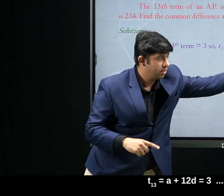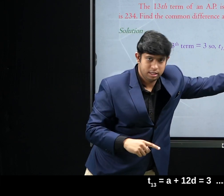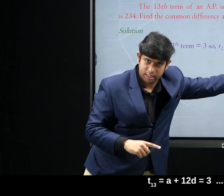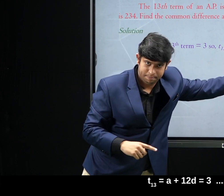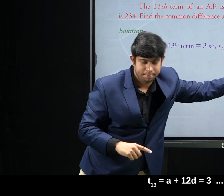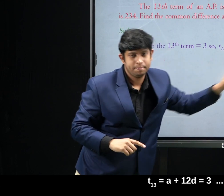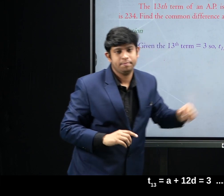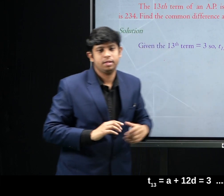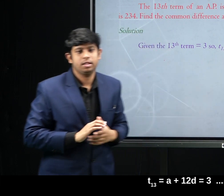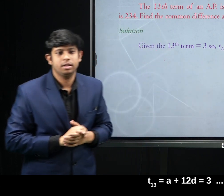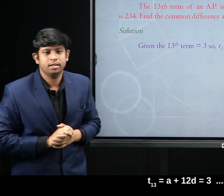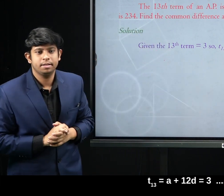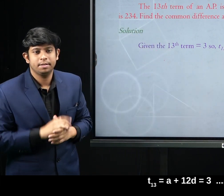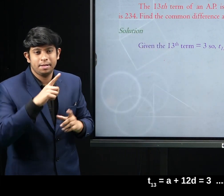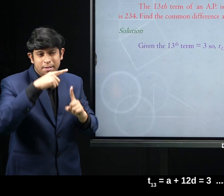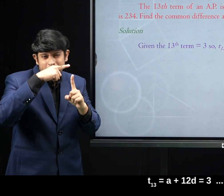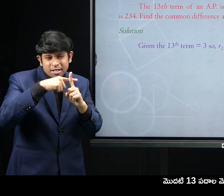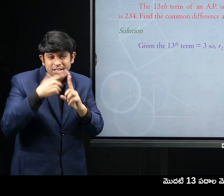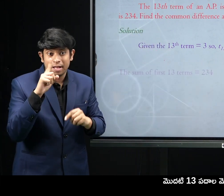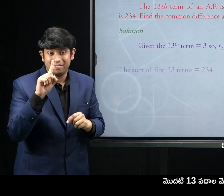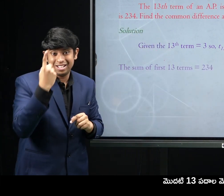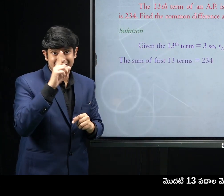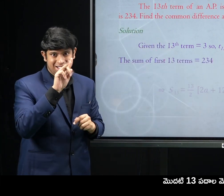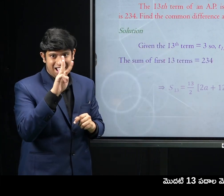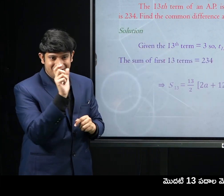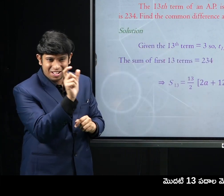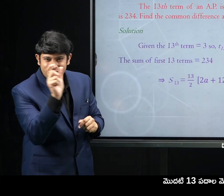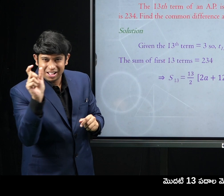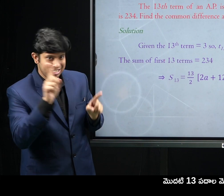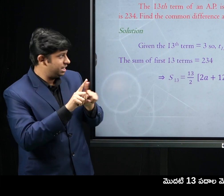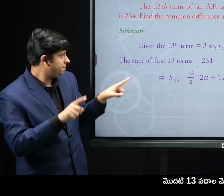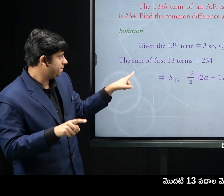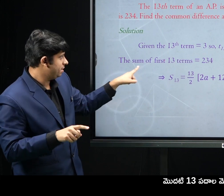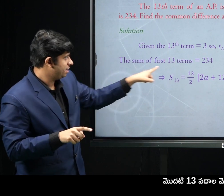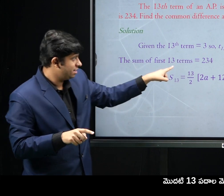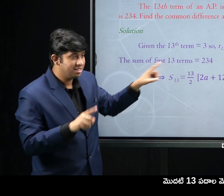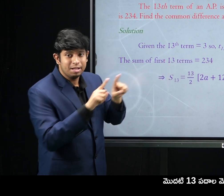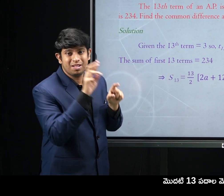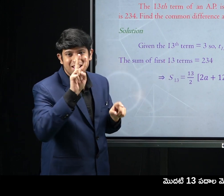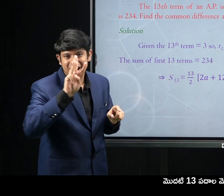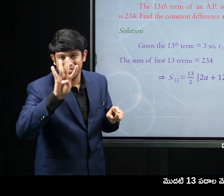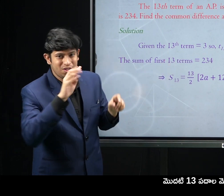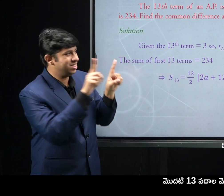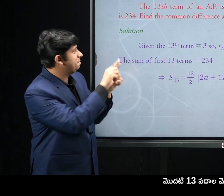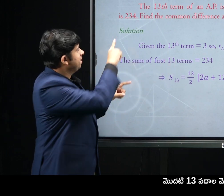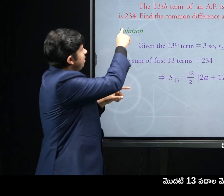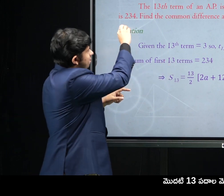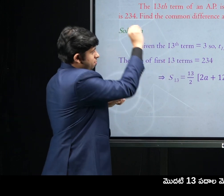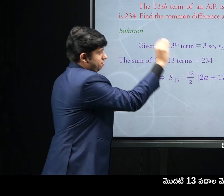3 ఒకటవ సమీకరణం. మొదటి 13 పదాల మొత్తం ఈజ్ ఈక్వల్ టు 234.